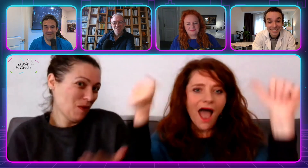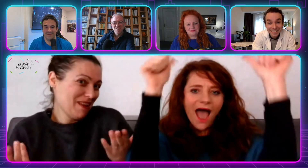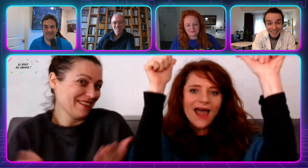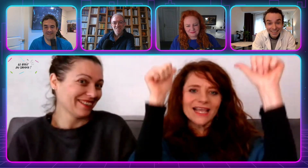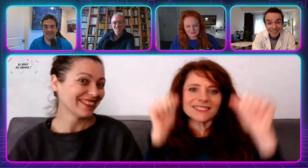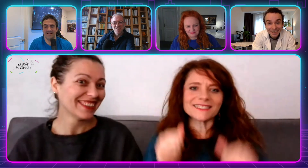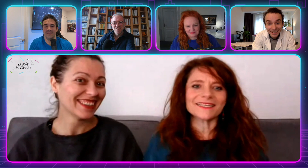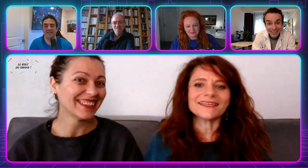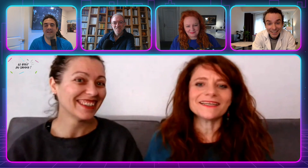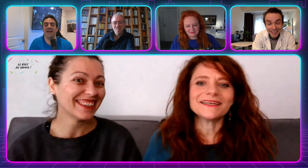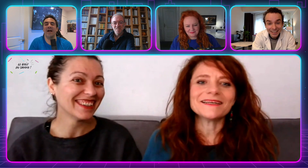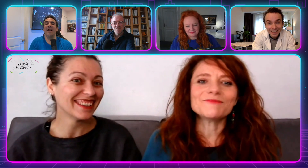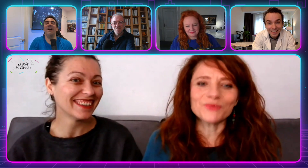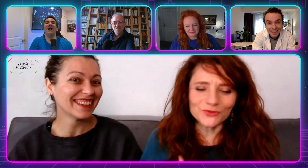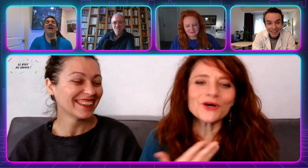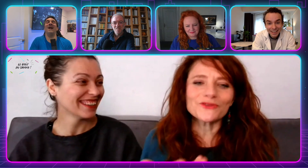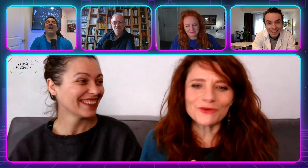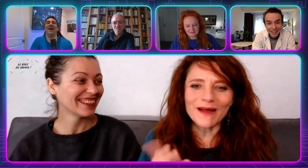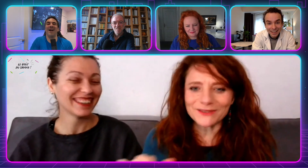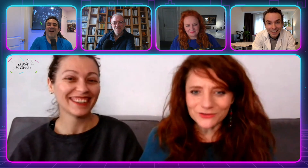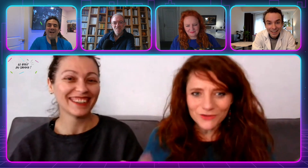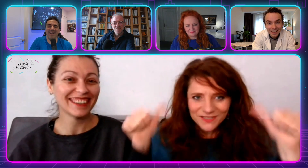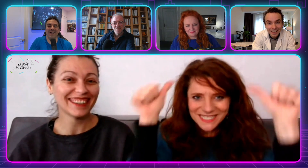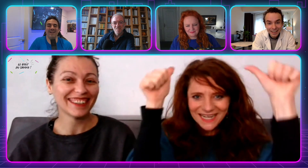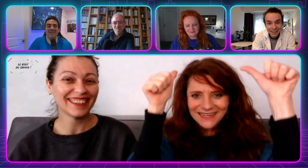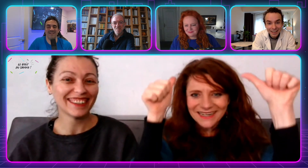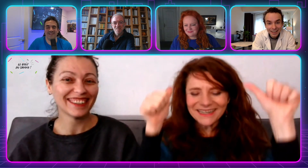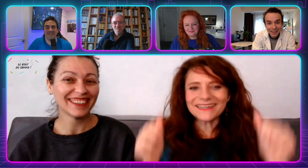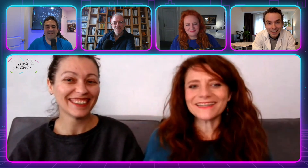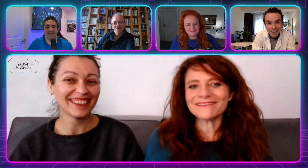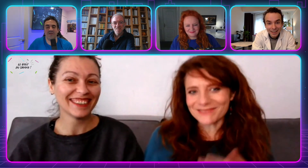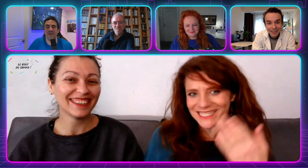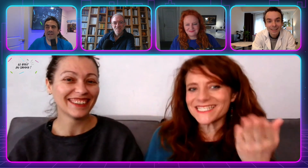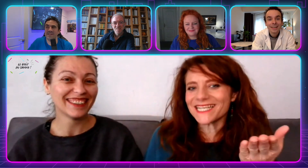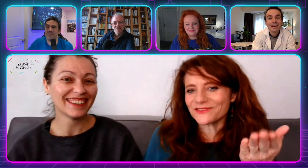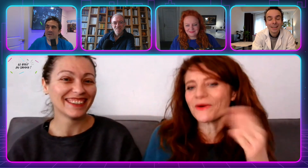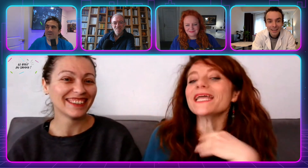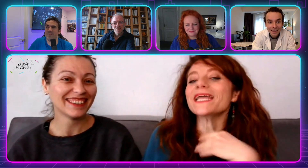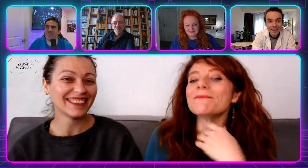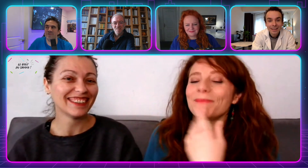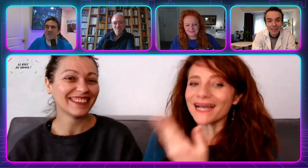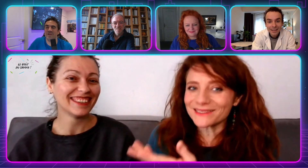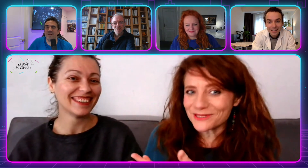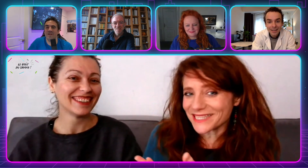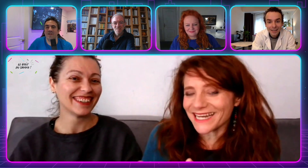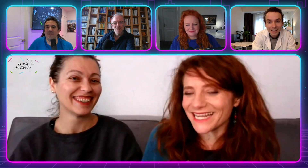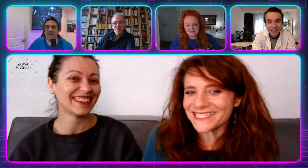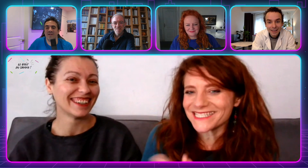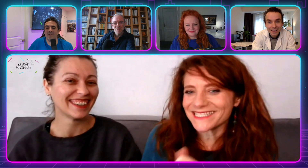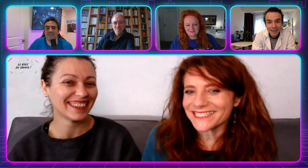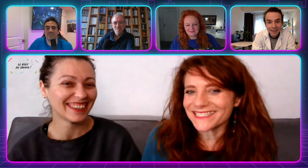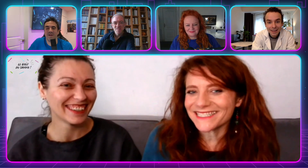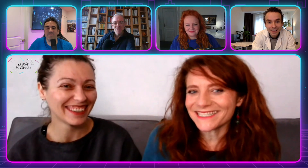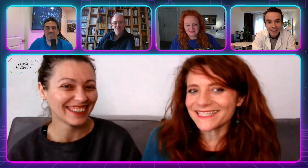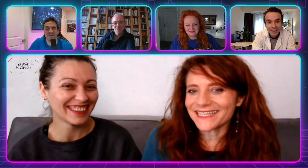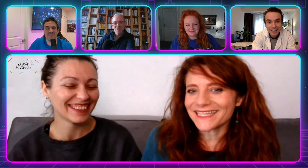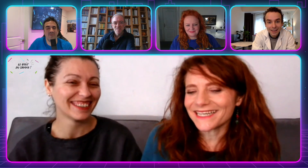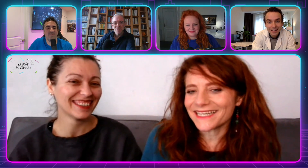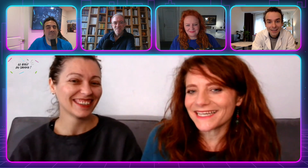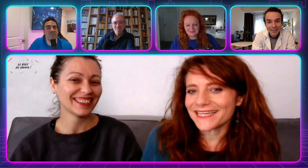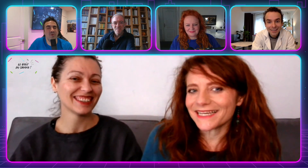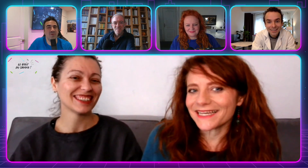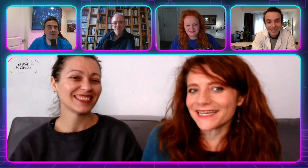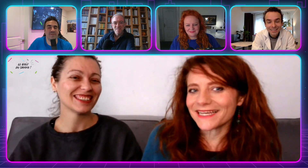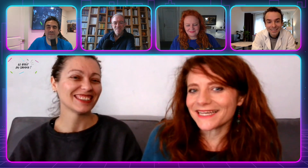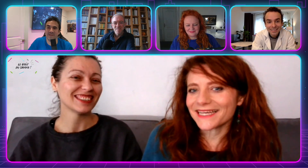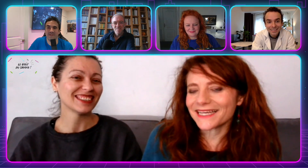A. Alex. Pour nous, quand on parle de toi, on fait ça. D'accord. Et est-ce qu'il peut y avoir plusieurs... Est-ce qu'il peut y avoir plusieurs signes pour le